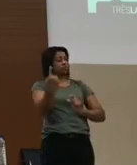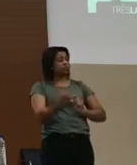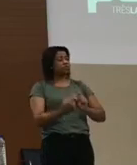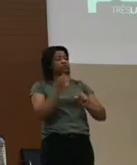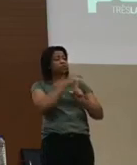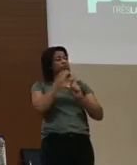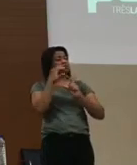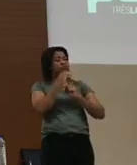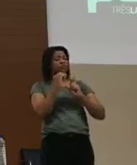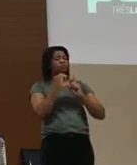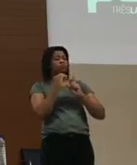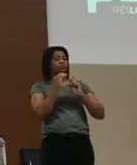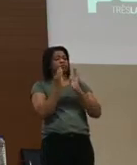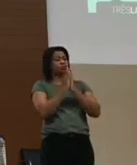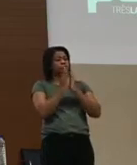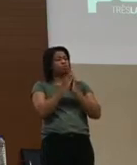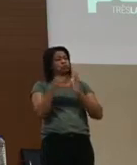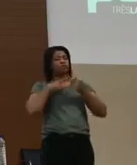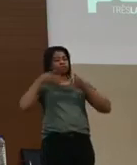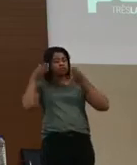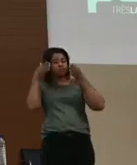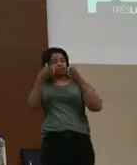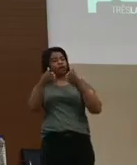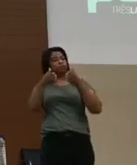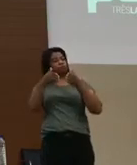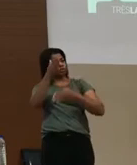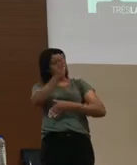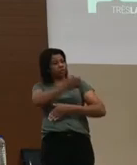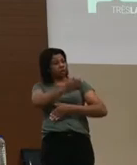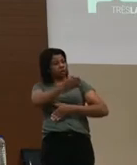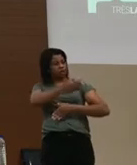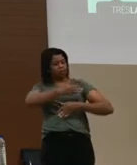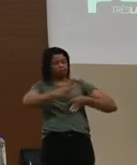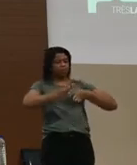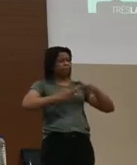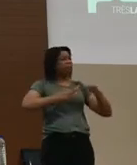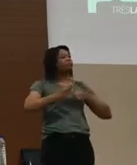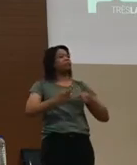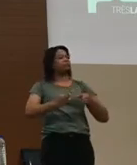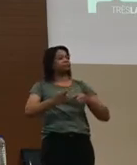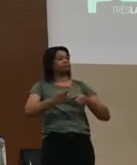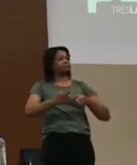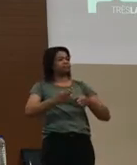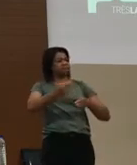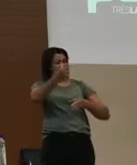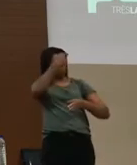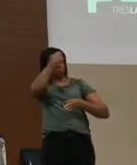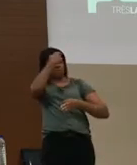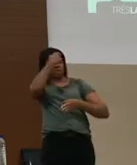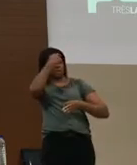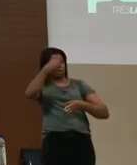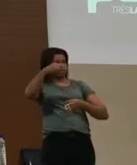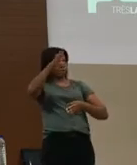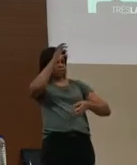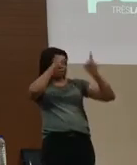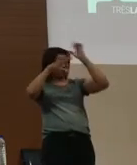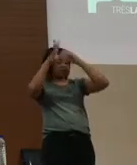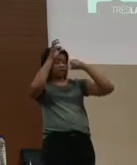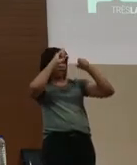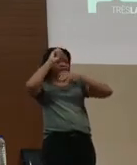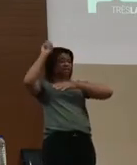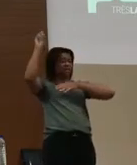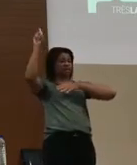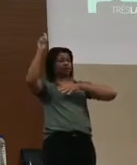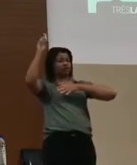vem com objetivo, vem com foco, vem preparado, vem com a mente para buscar a Deus, para colocar diante de Deus seus pedidos,